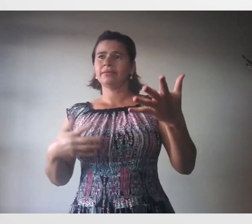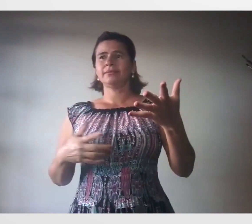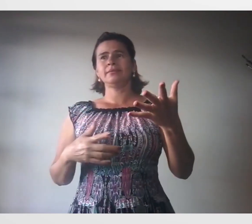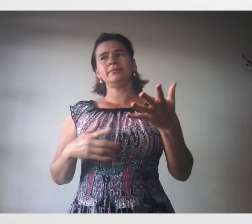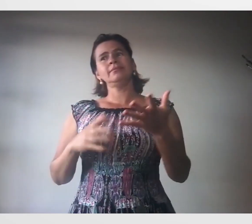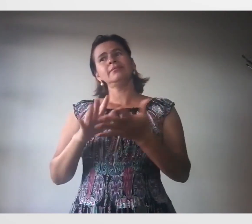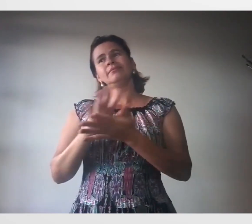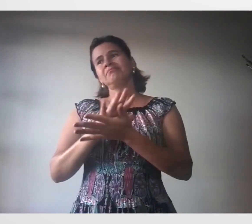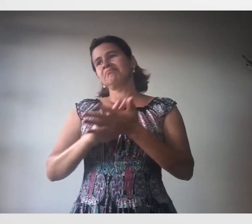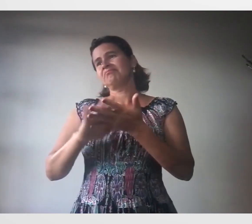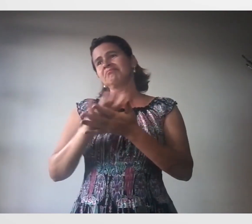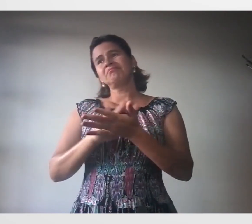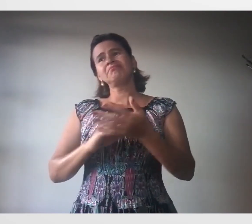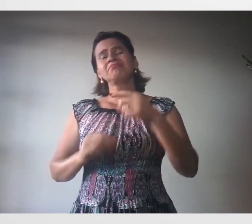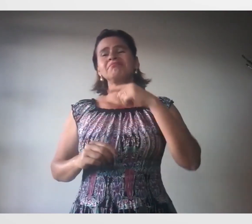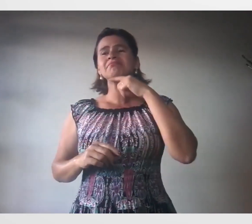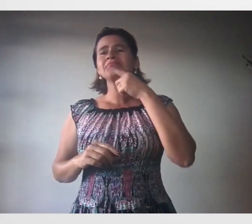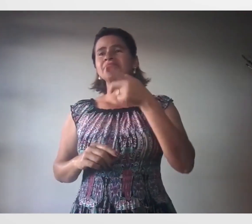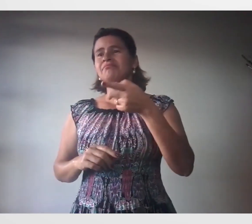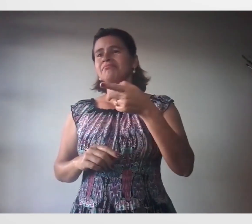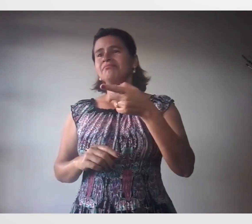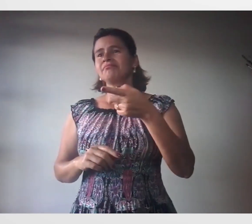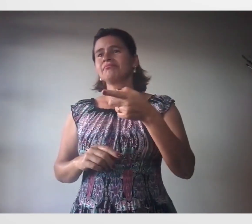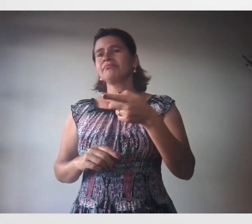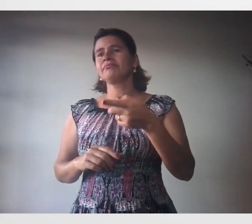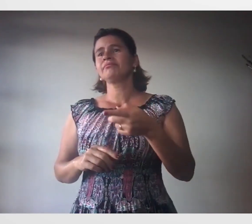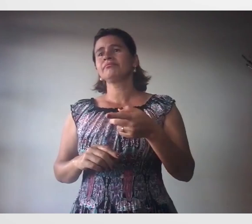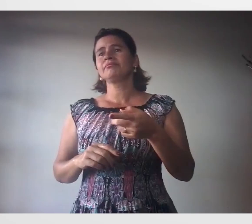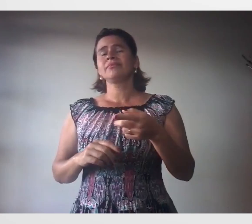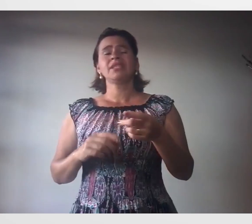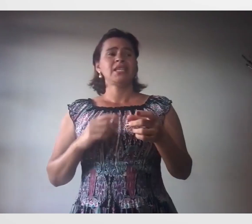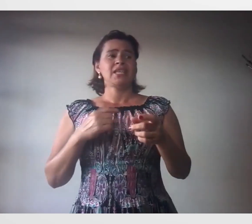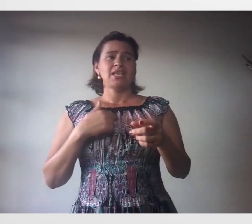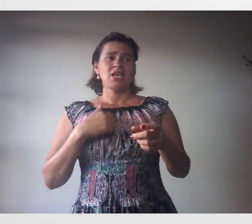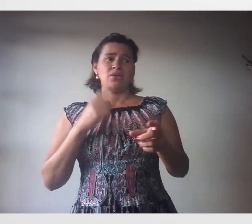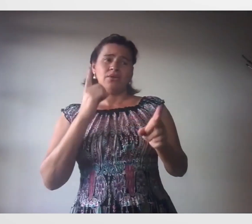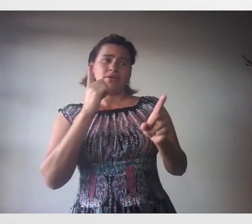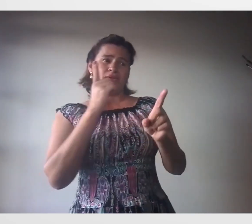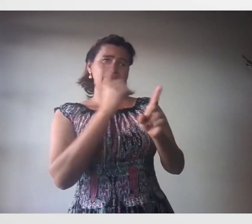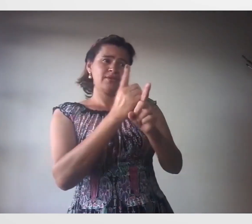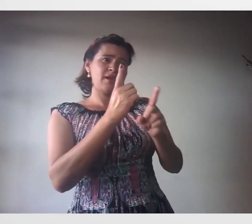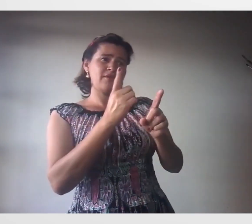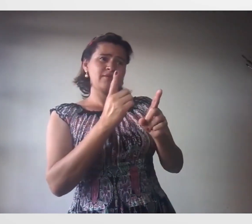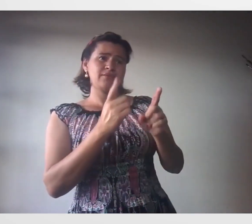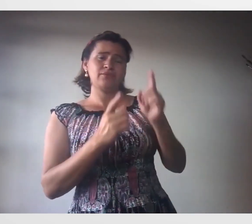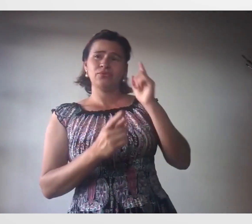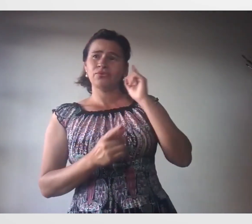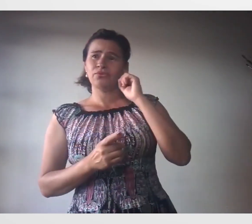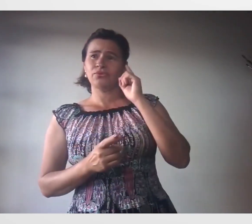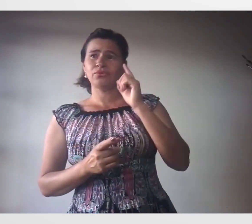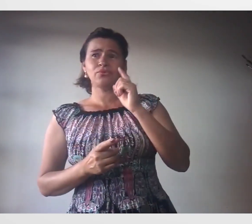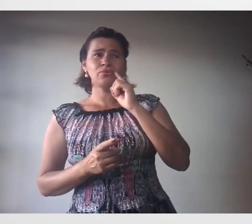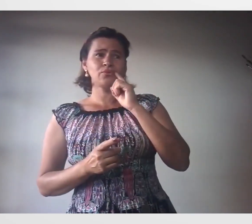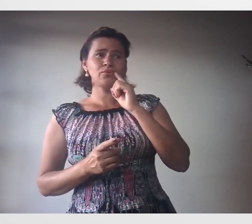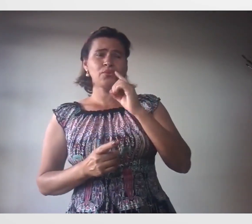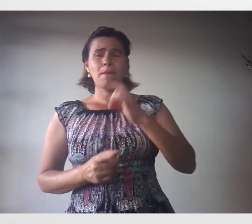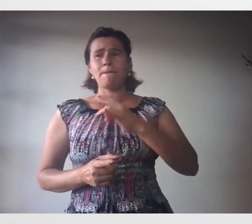aconteceu. Eu não aprendi nada, eu não conseguia avançar. Eu encontrava um surdo e me sentia